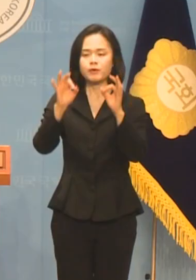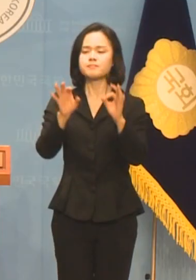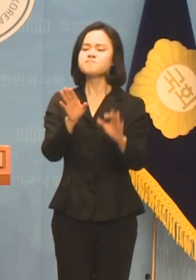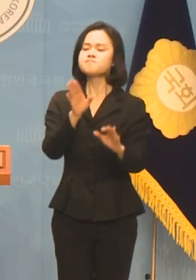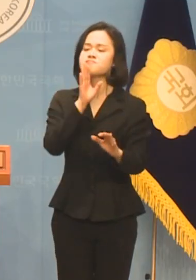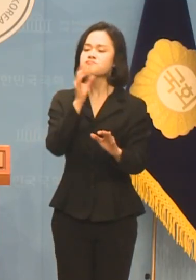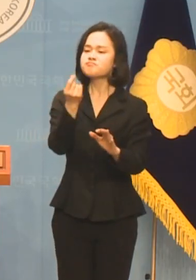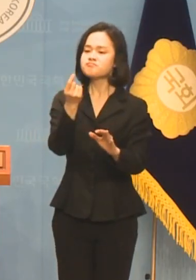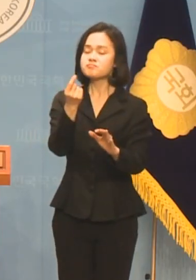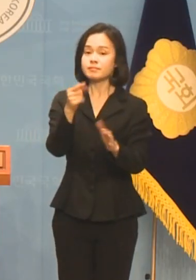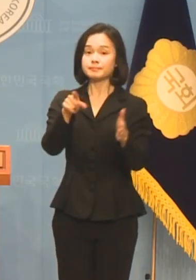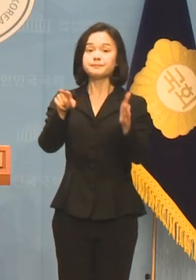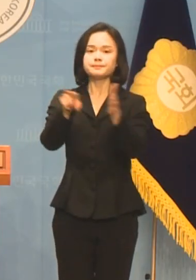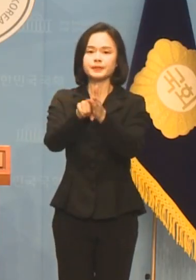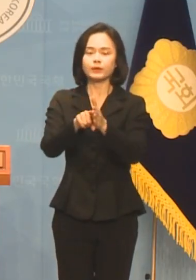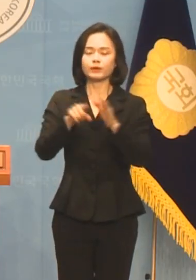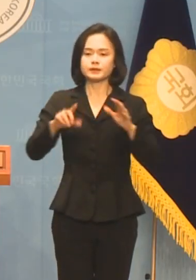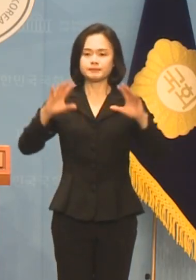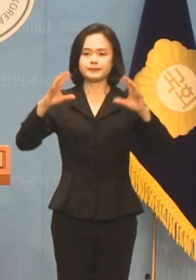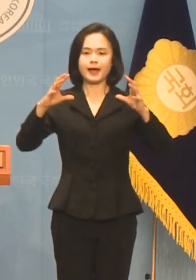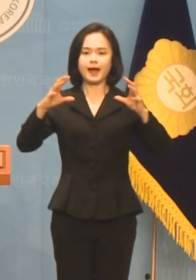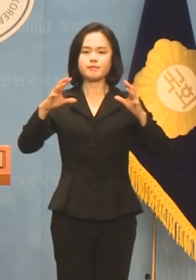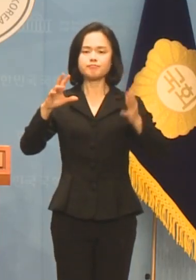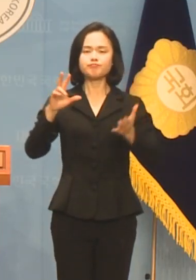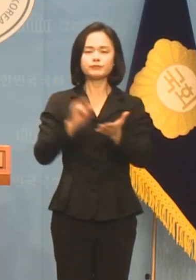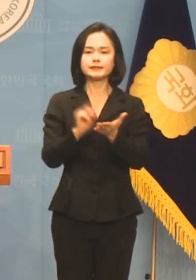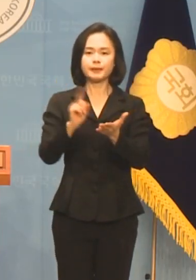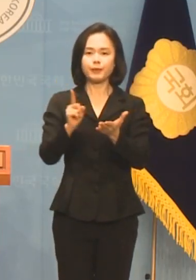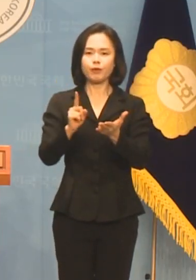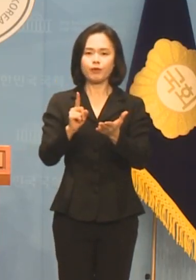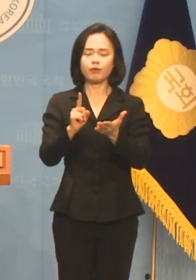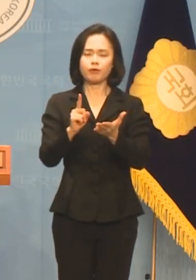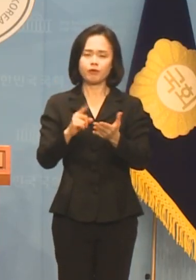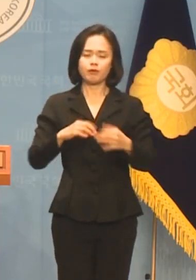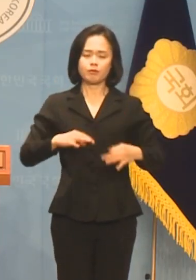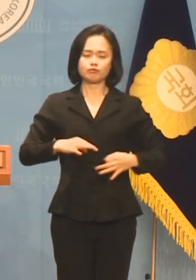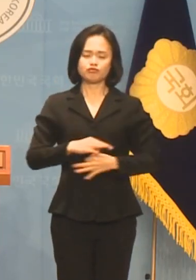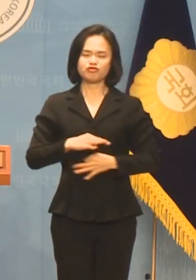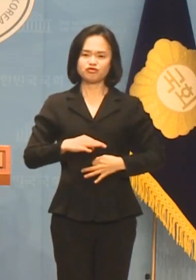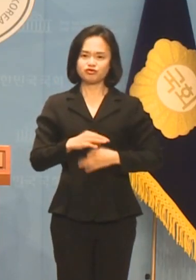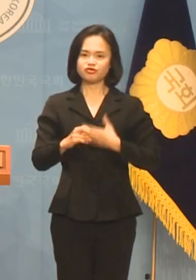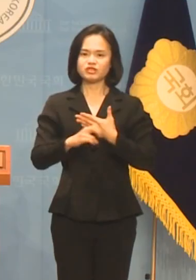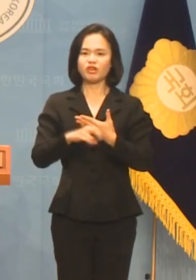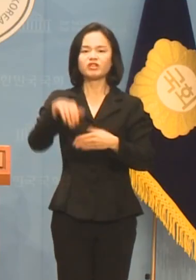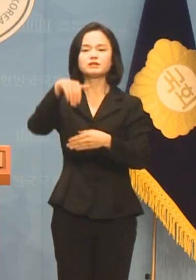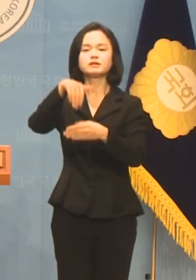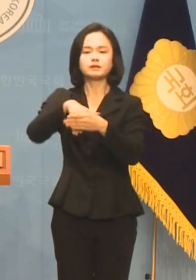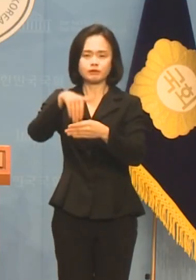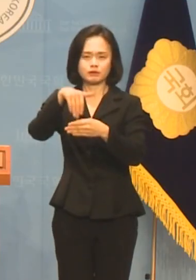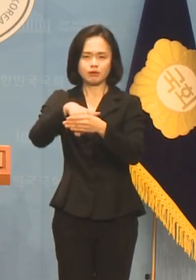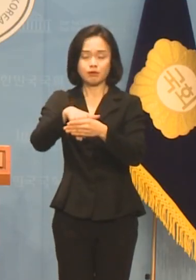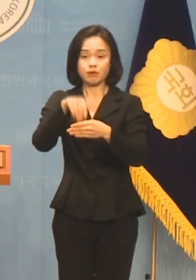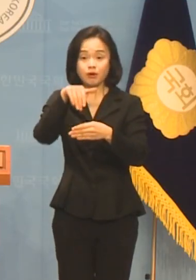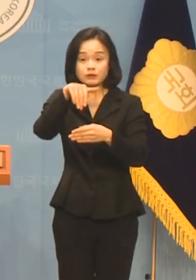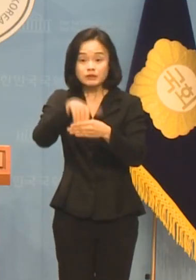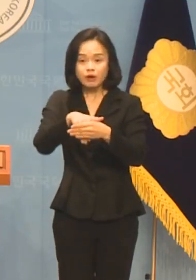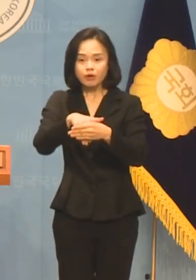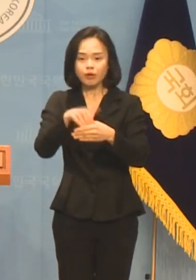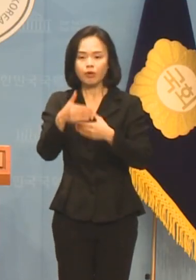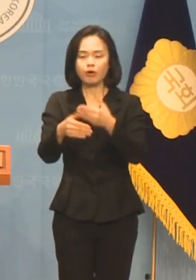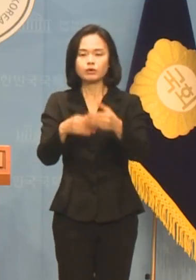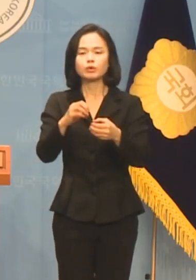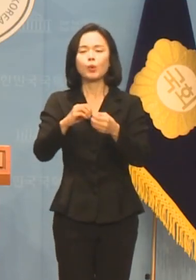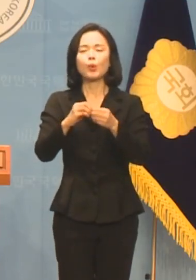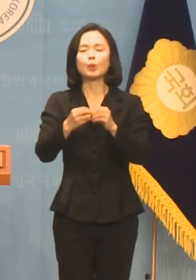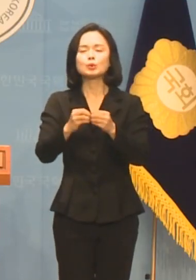문제의 근본적 원인으로 바로 부정선거, 선거 조작을 꼽았다라는 점입니다. 그 근본적 문제